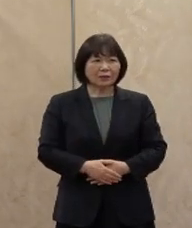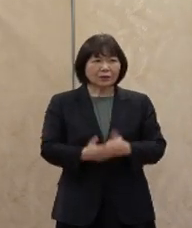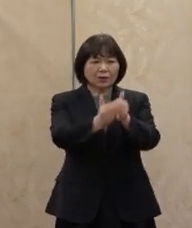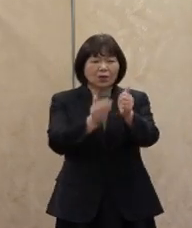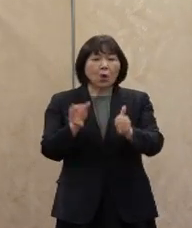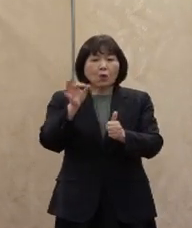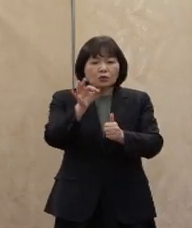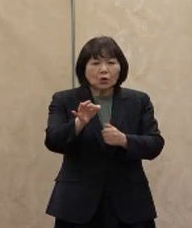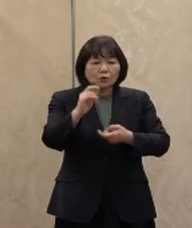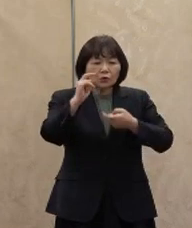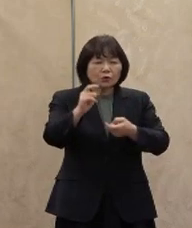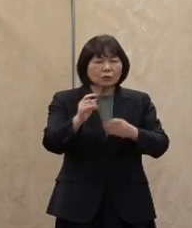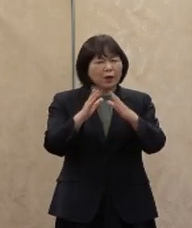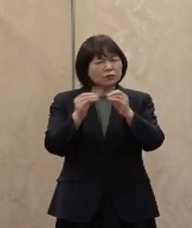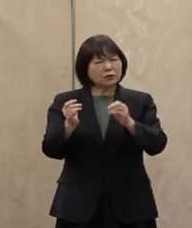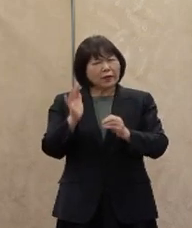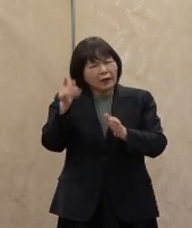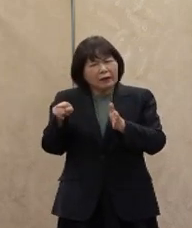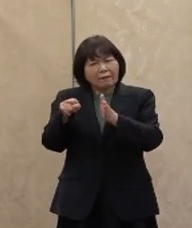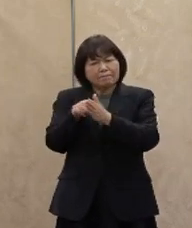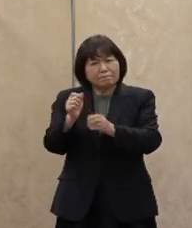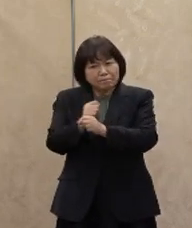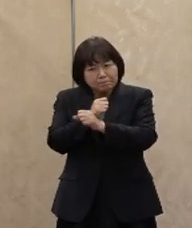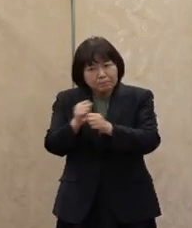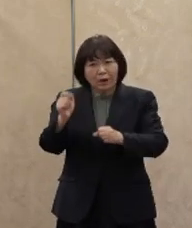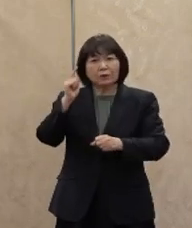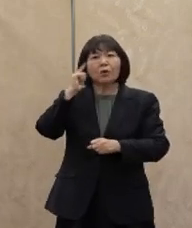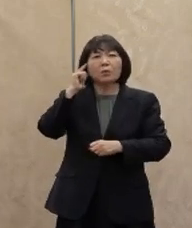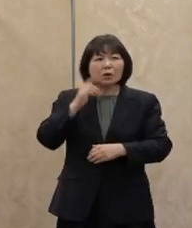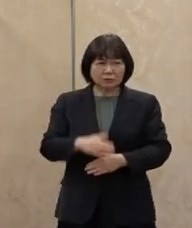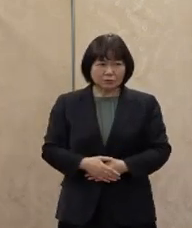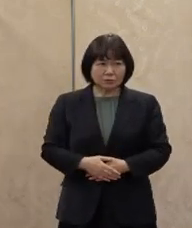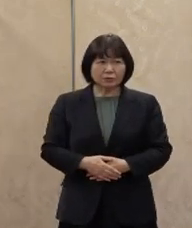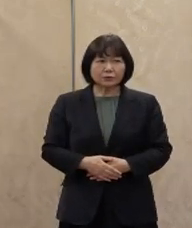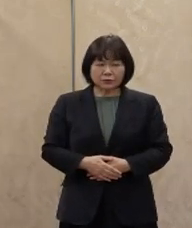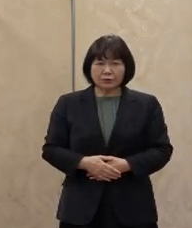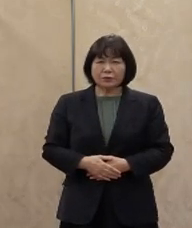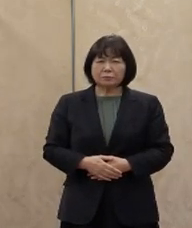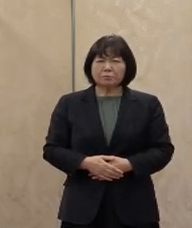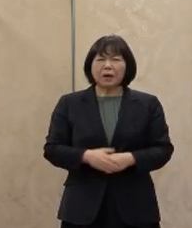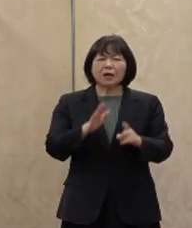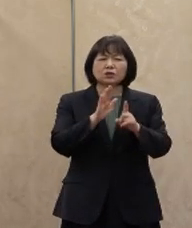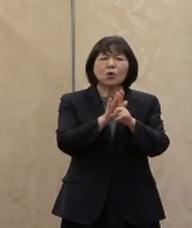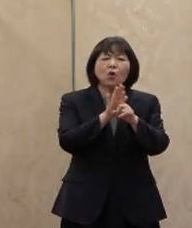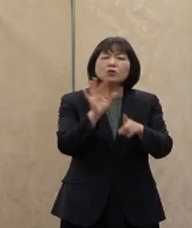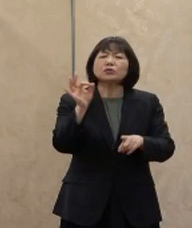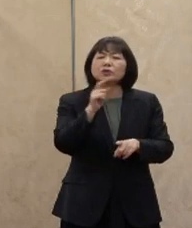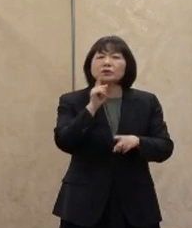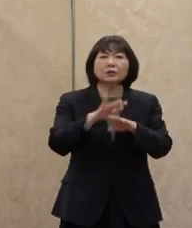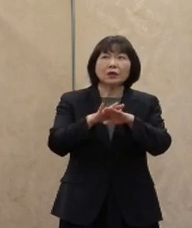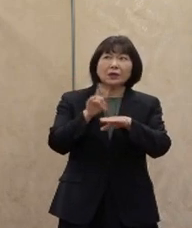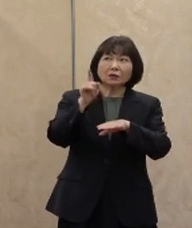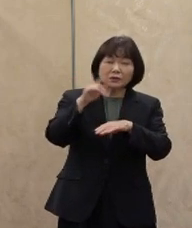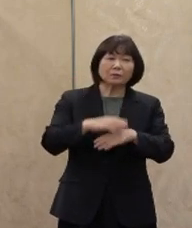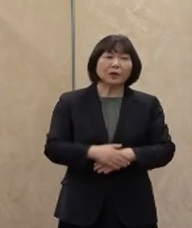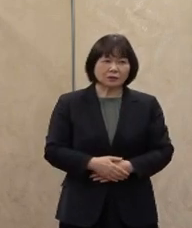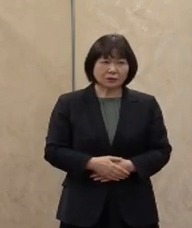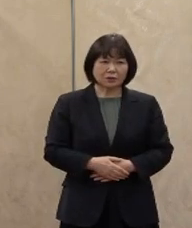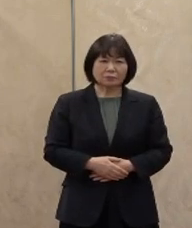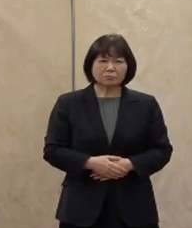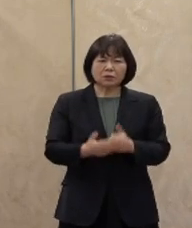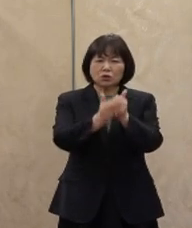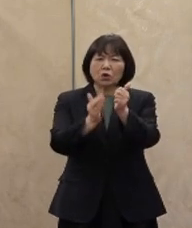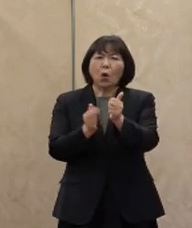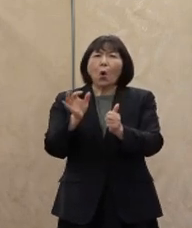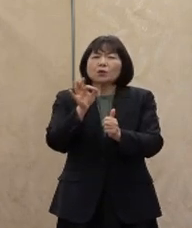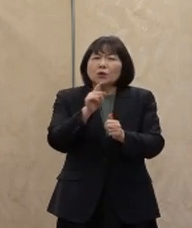という言葉は国はなかなか入れづらいんだと思うんですが、実際自治体も協力金という言い方にしてますし、まずその補償という